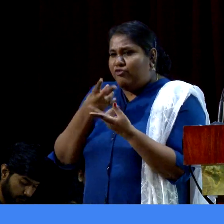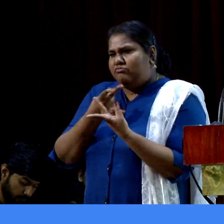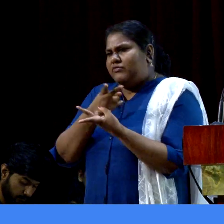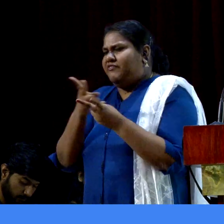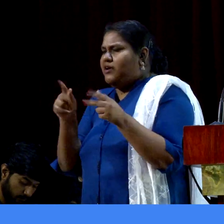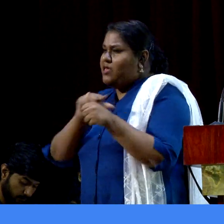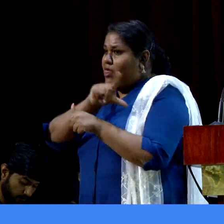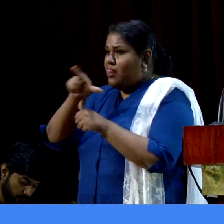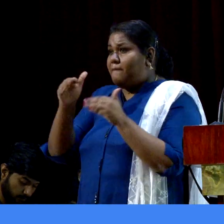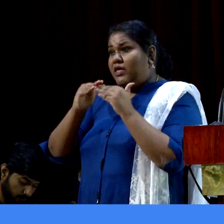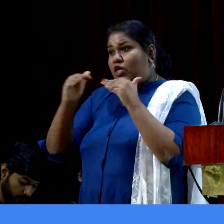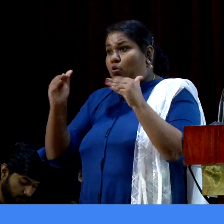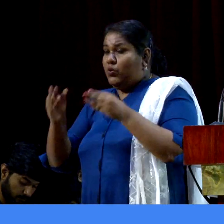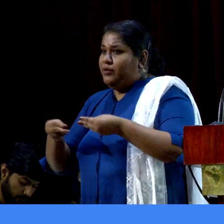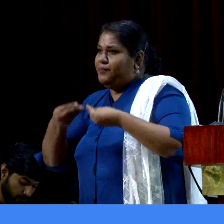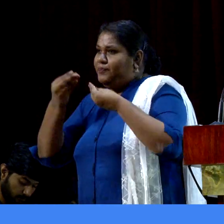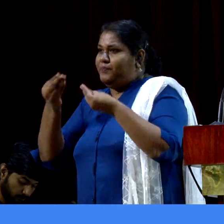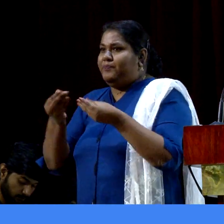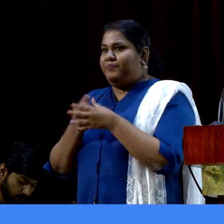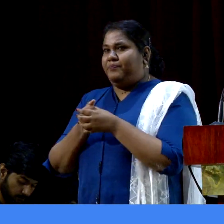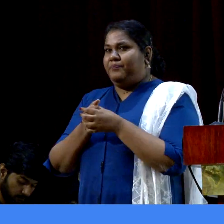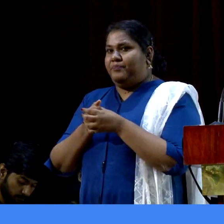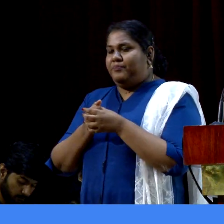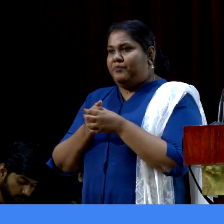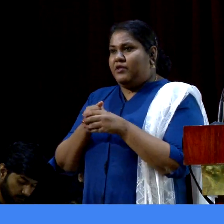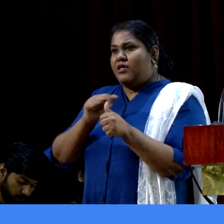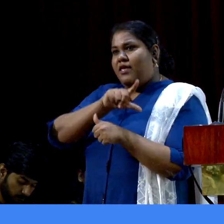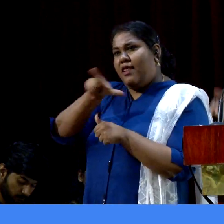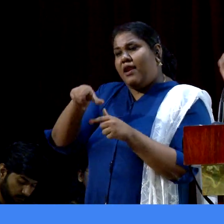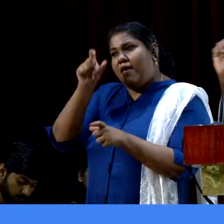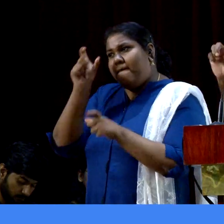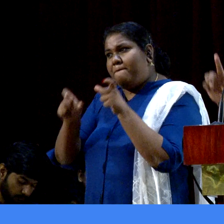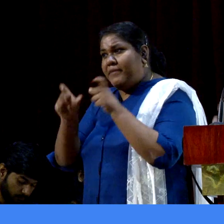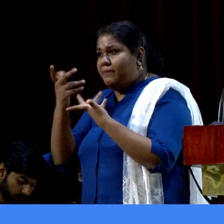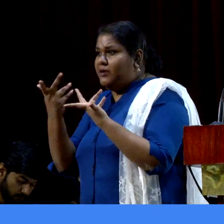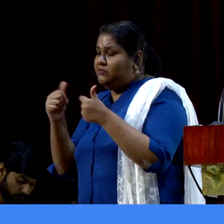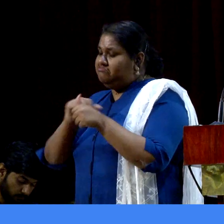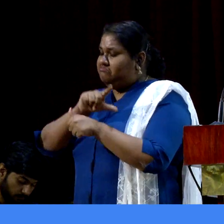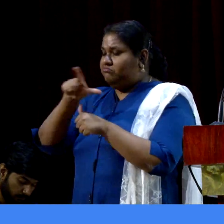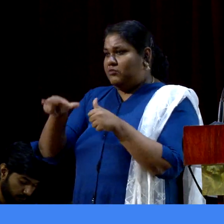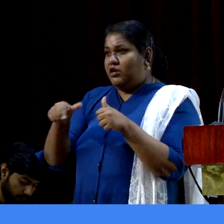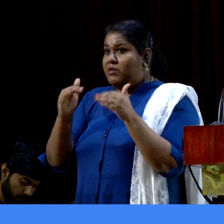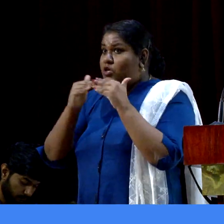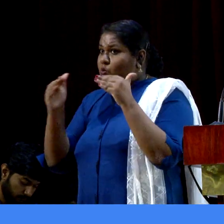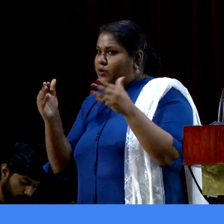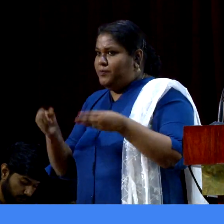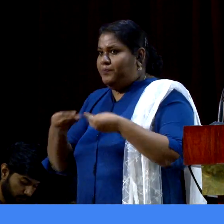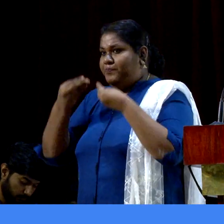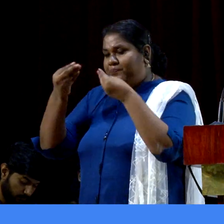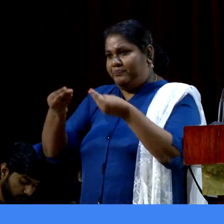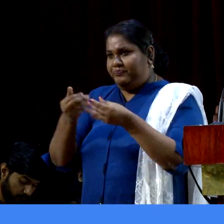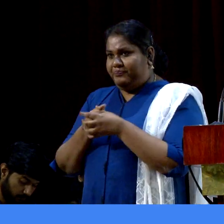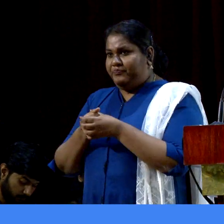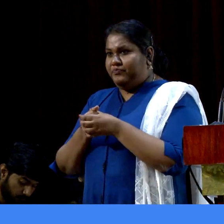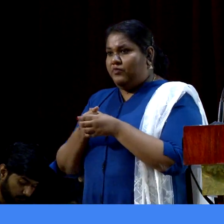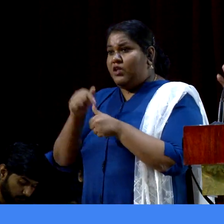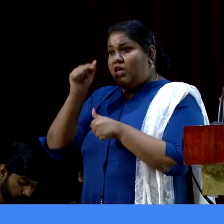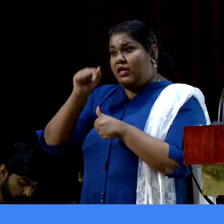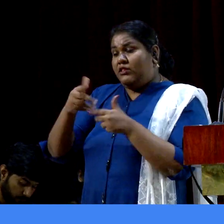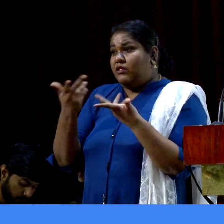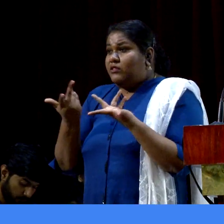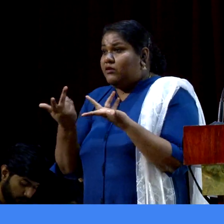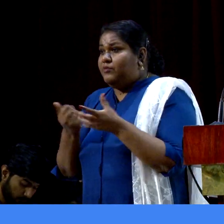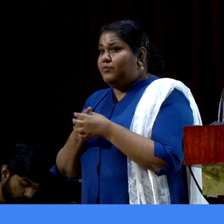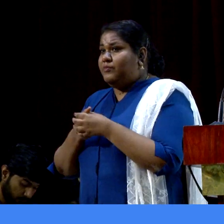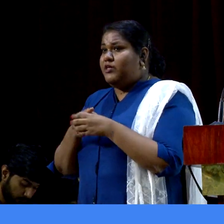விடவில்லை பள்ளி மாணவர்கள். ஏனென்றால் உணவுக்கு அடுத்த உரிமை கல்வி உரிமை. எனவே அந்த கல்வி உரிமையை பெறுகிறதன்